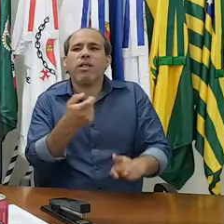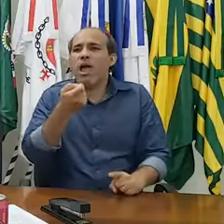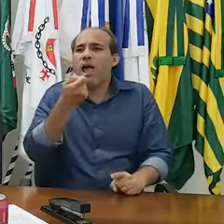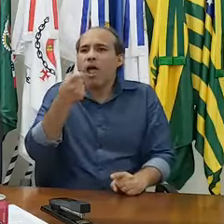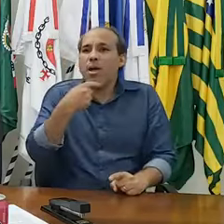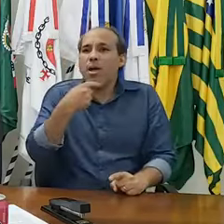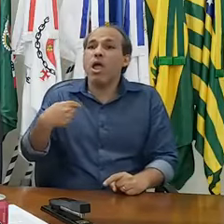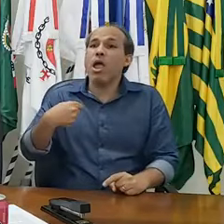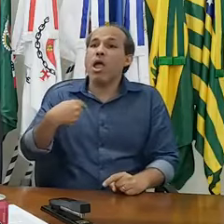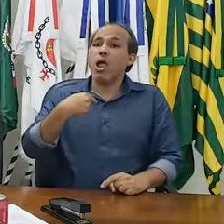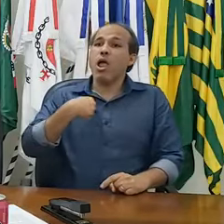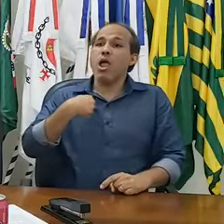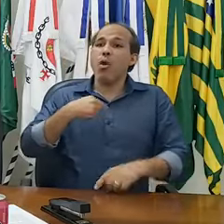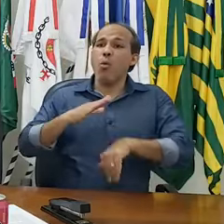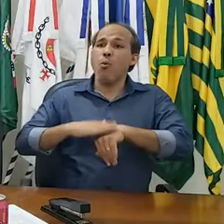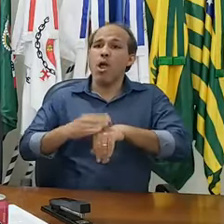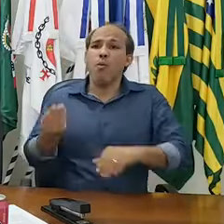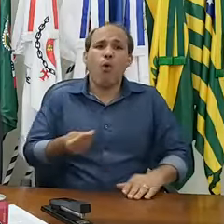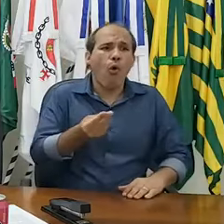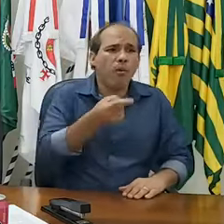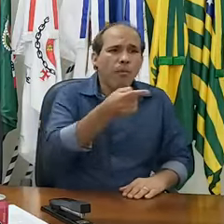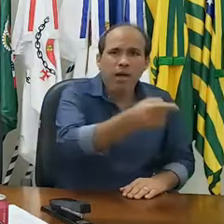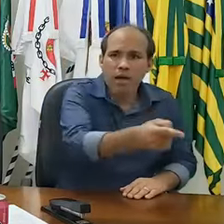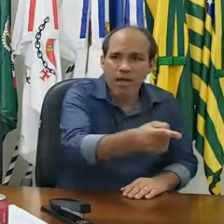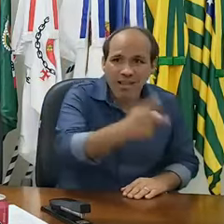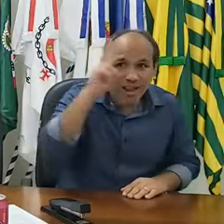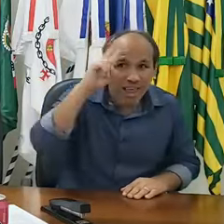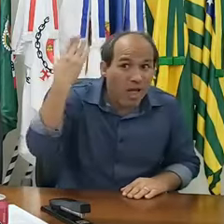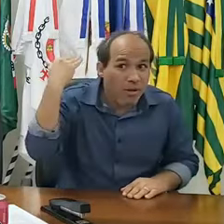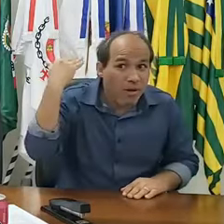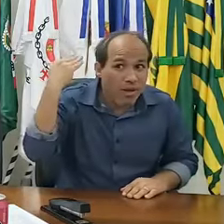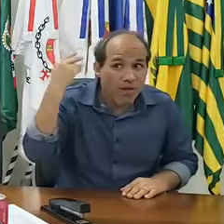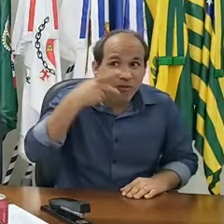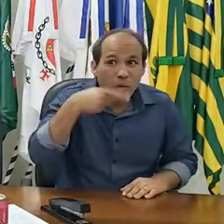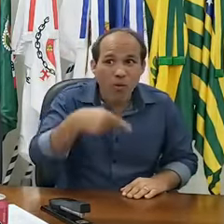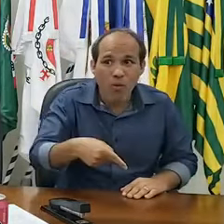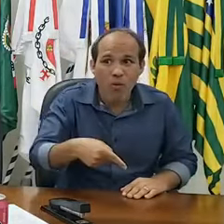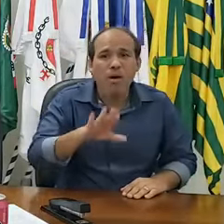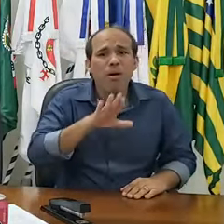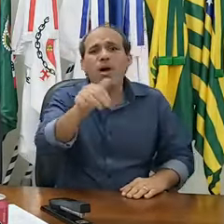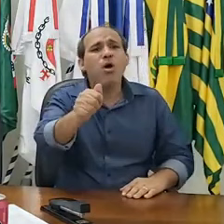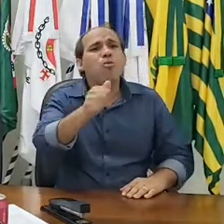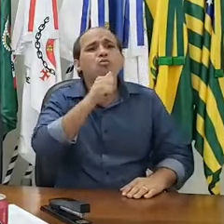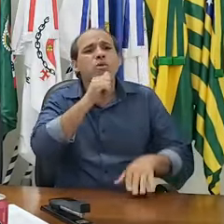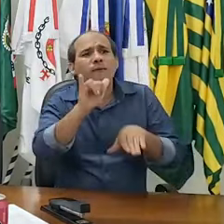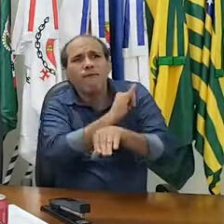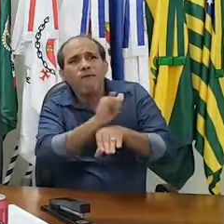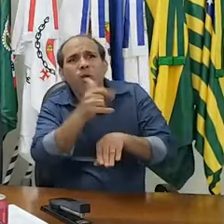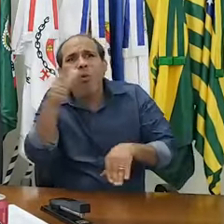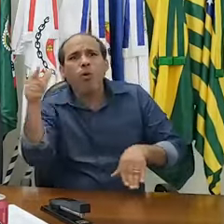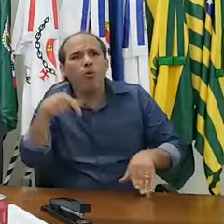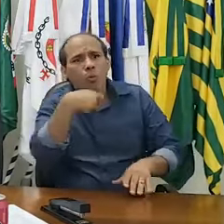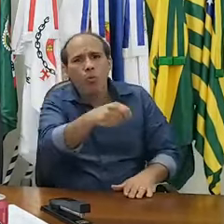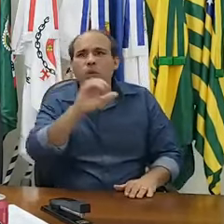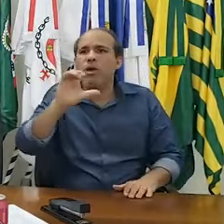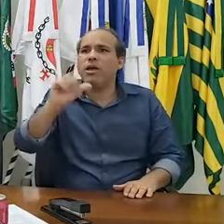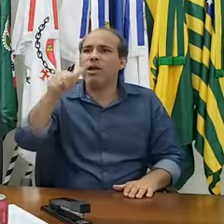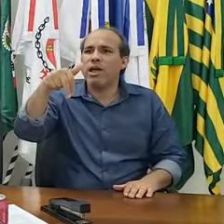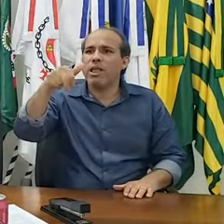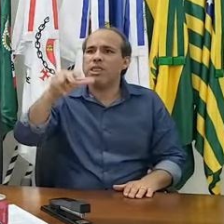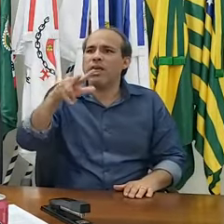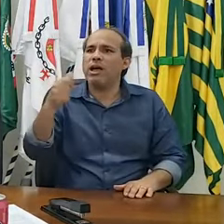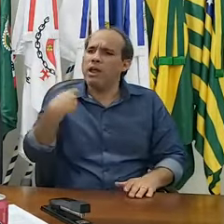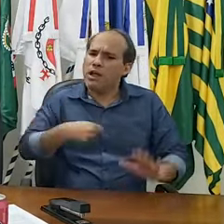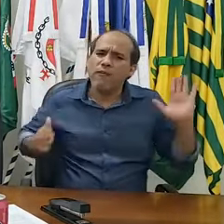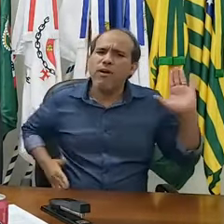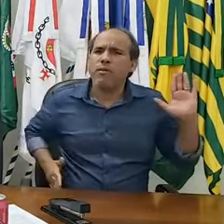que eu ofereci para a EMA um tempo atrás. Deve lembrar agora aí. Mas não apresenta uma alternativa, é um canalha. É